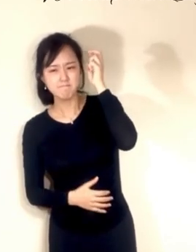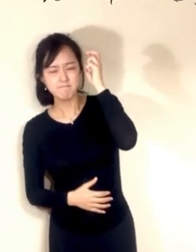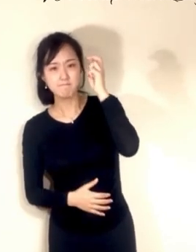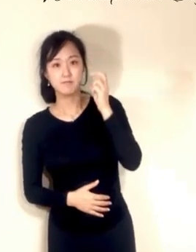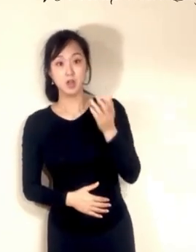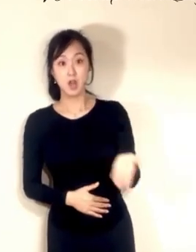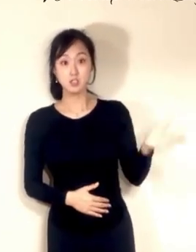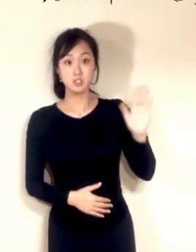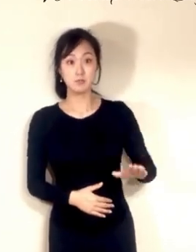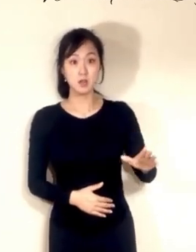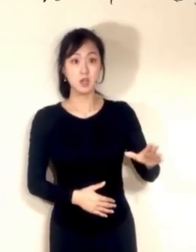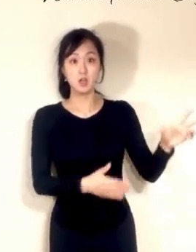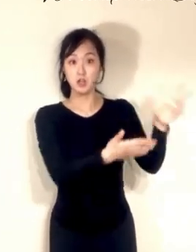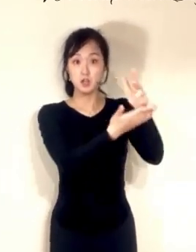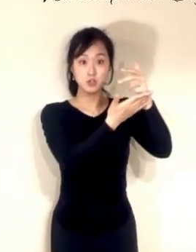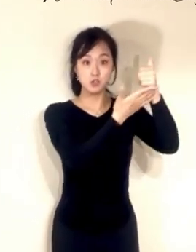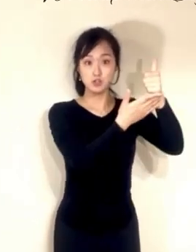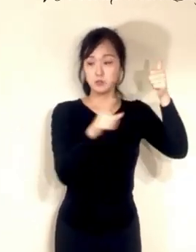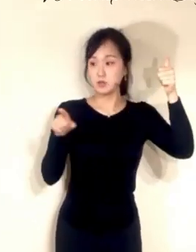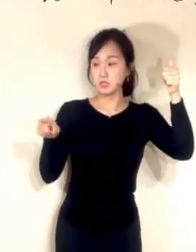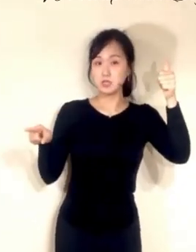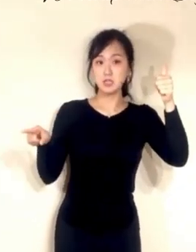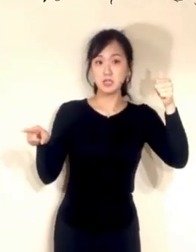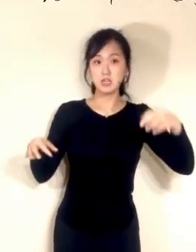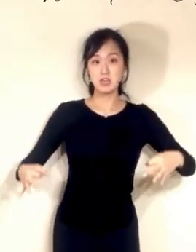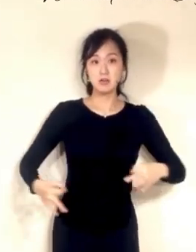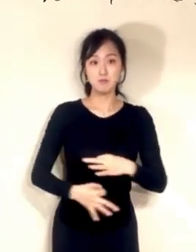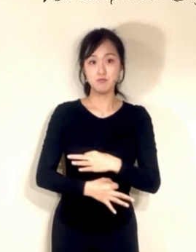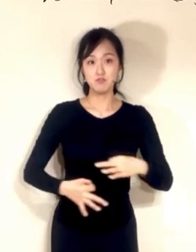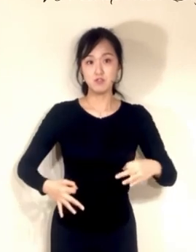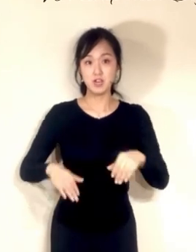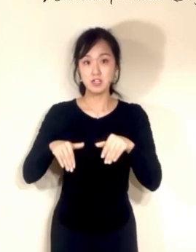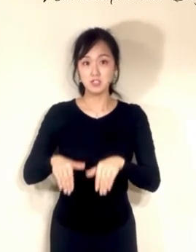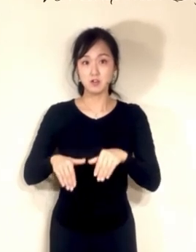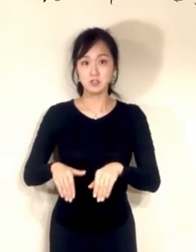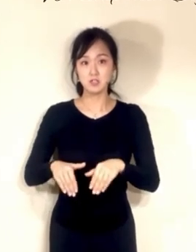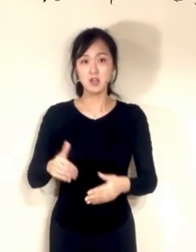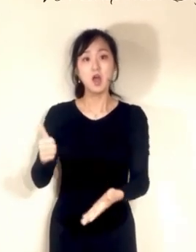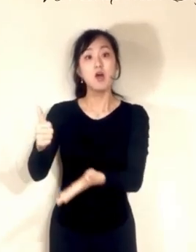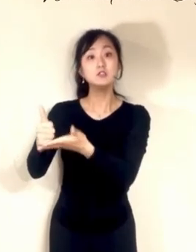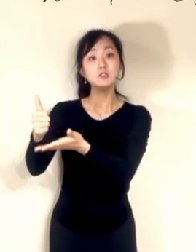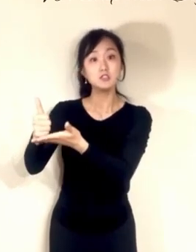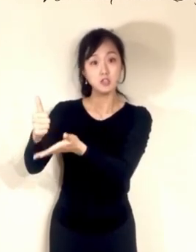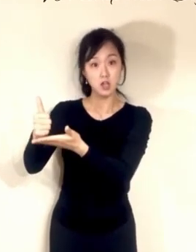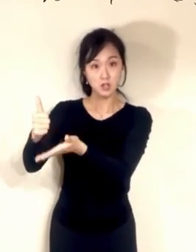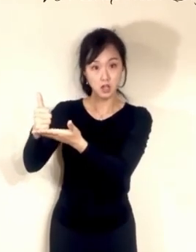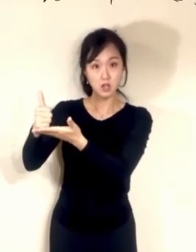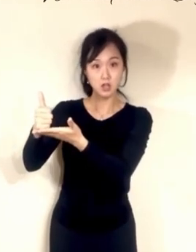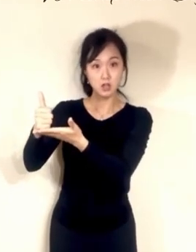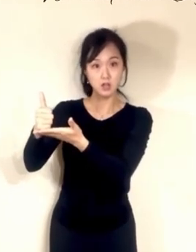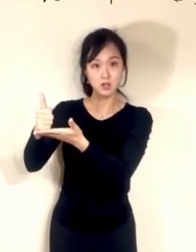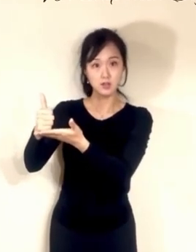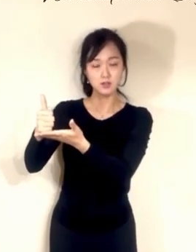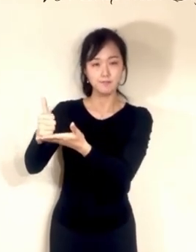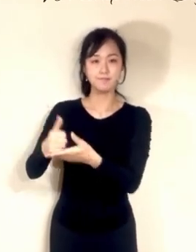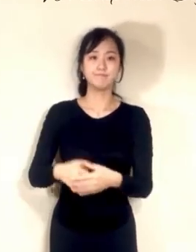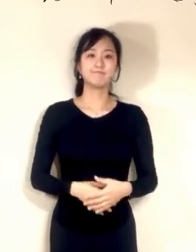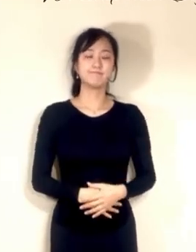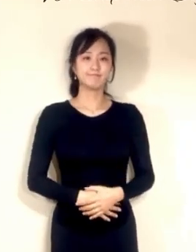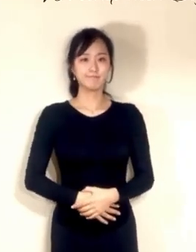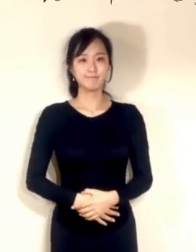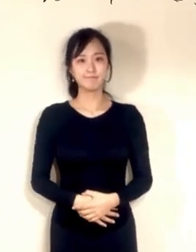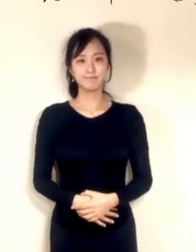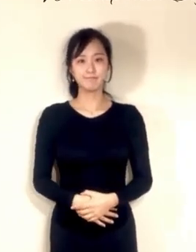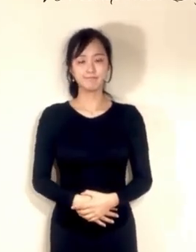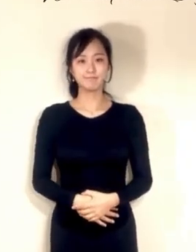라고 생각되지만, 주님은 오히려 이 옳지 않은 청지기가 지혜롭게 일을 처리했다라고